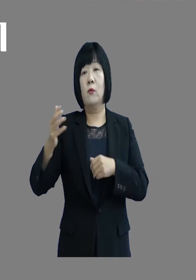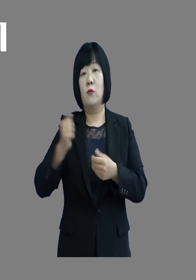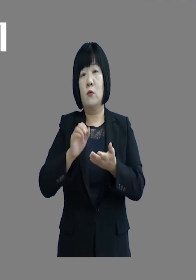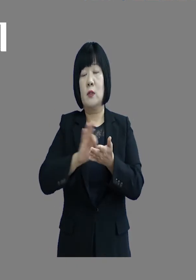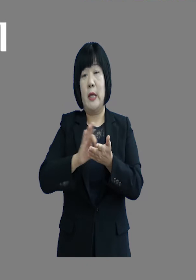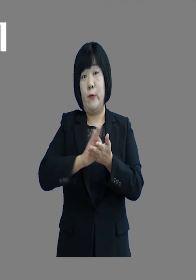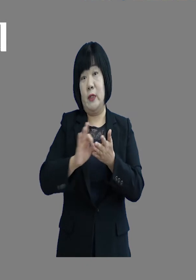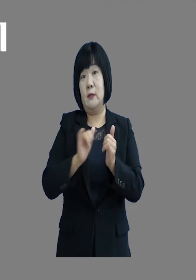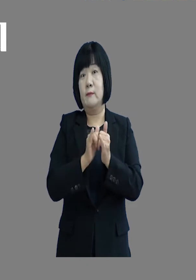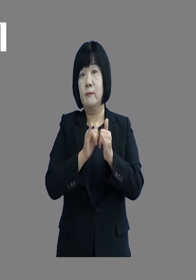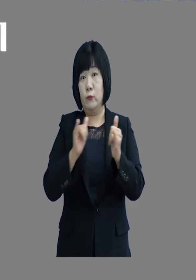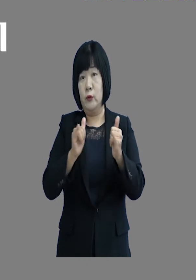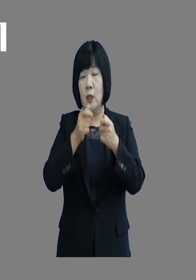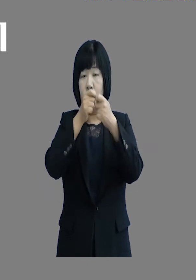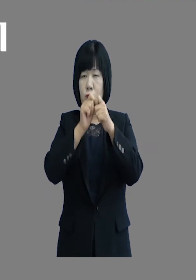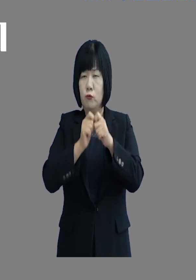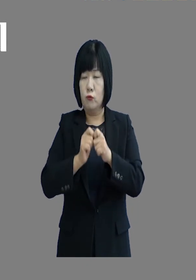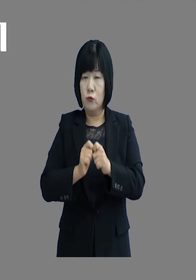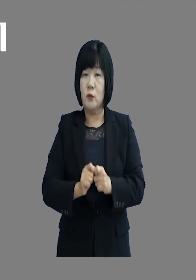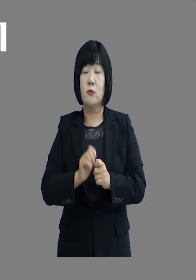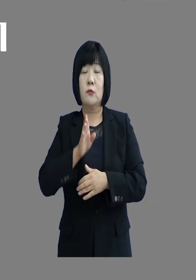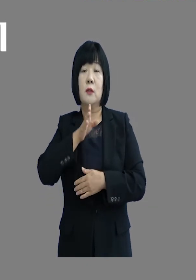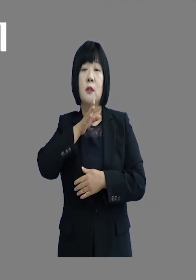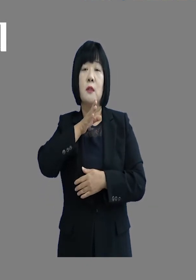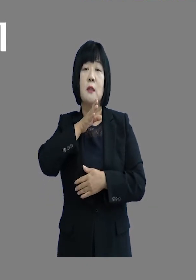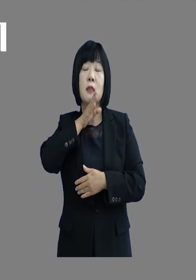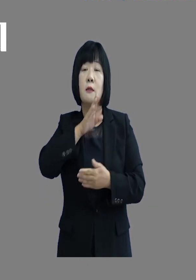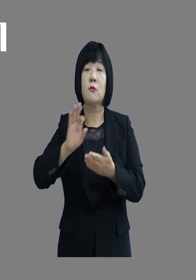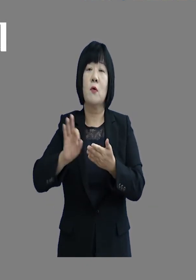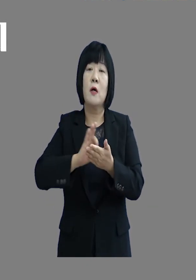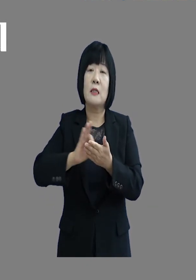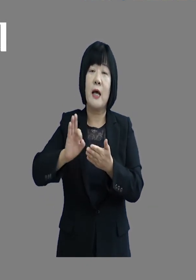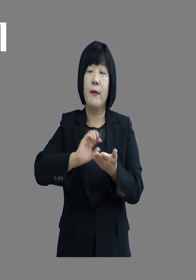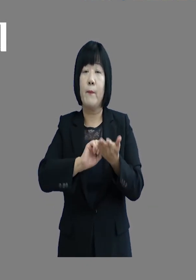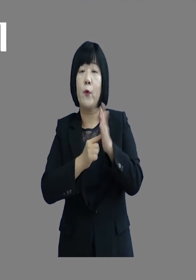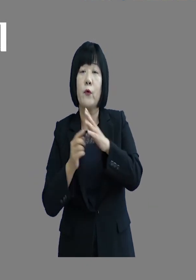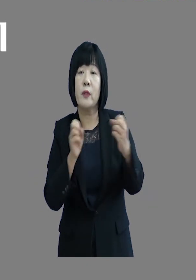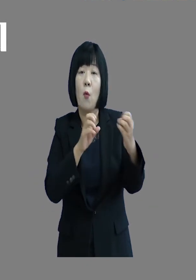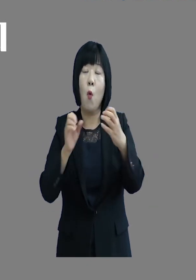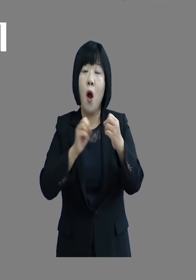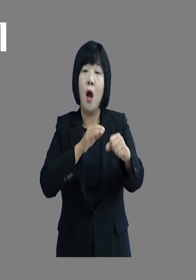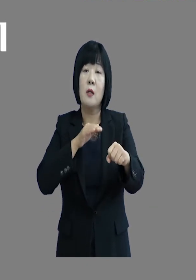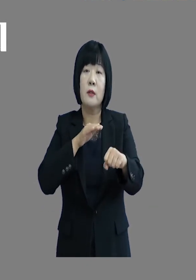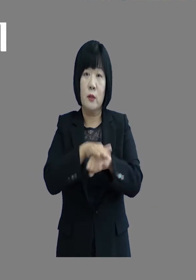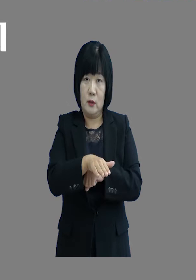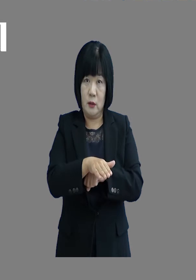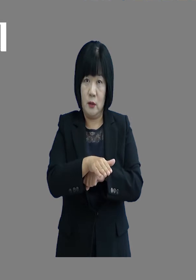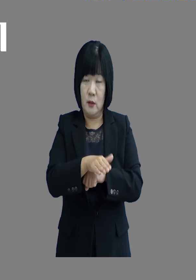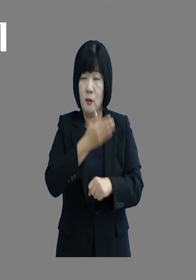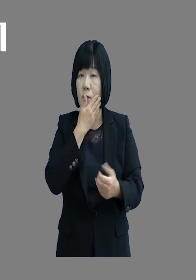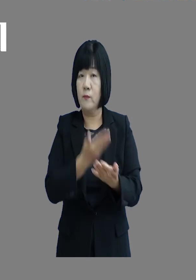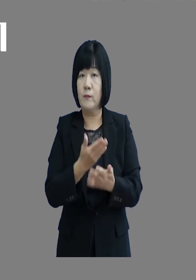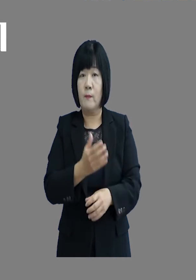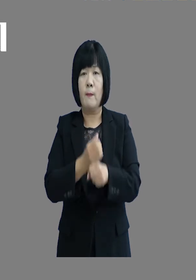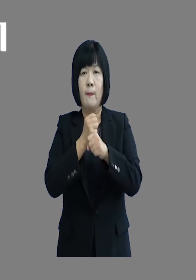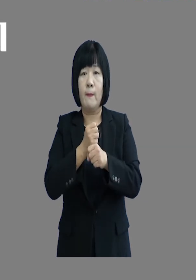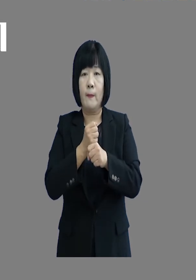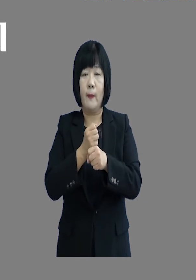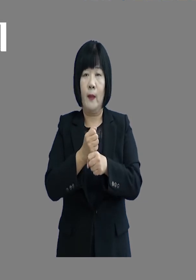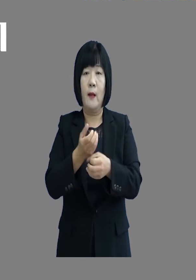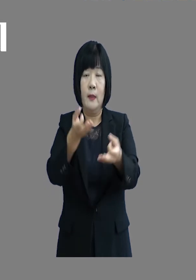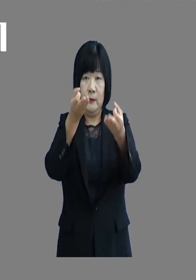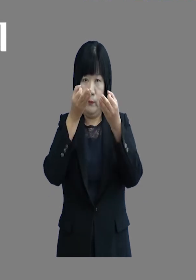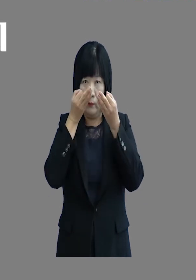분들이 구체적이고 실제적으로 사용하는 언어이고요. 가장 핵심적인 것은 시각 언어입니다. 시각